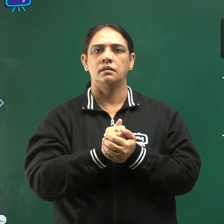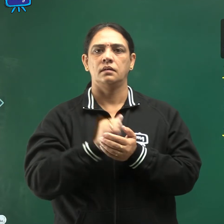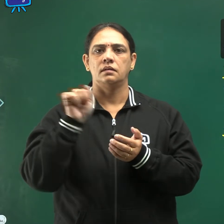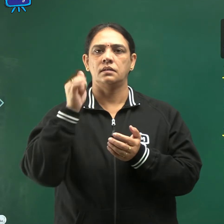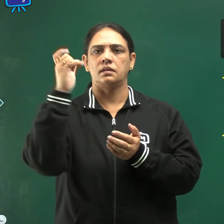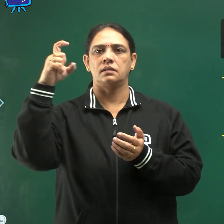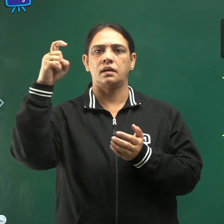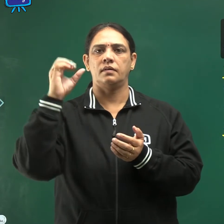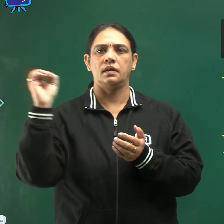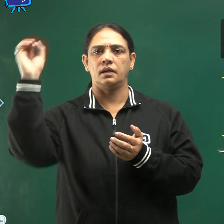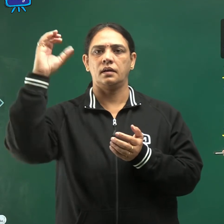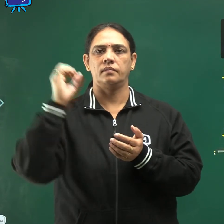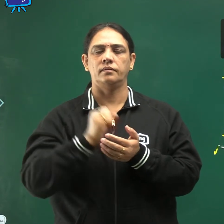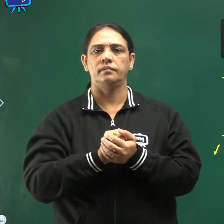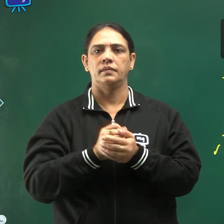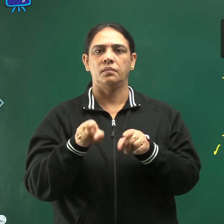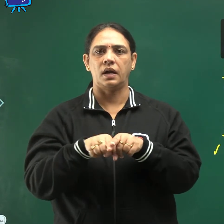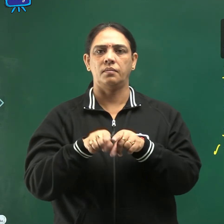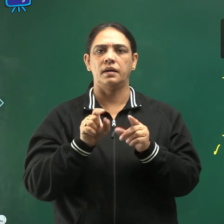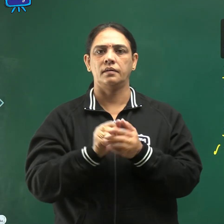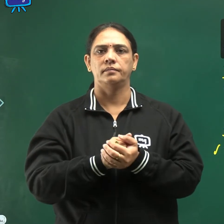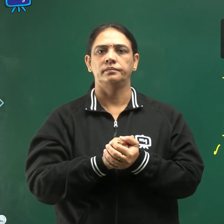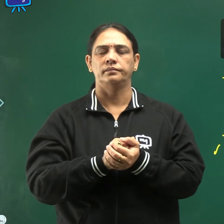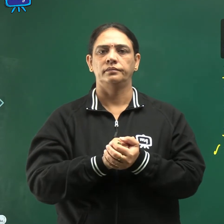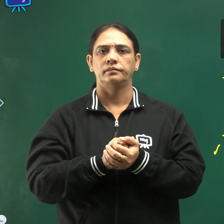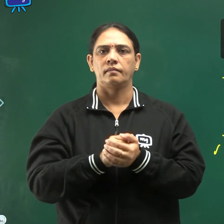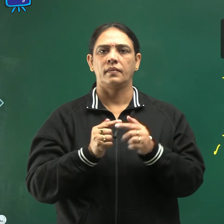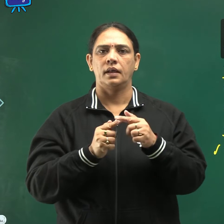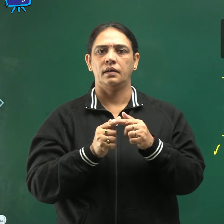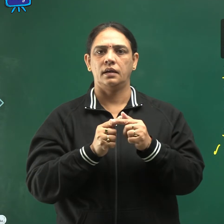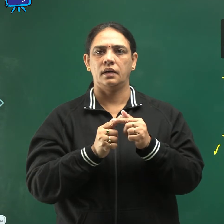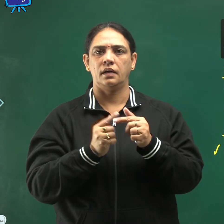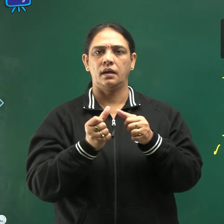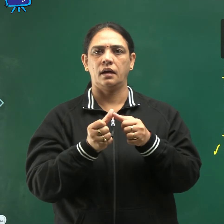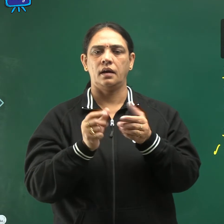67 डिग्री बराबर tan